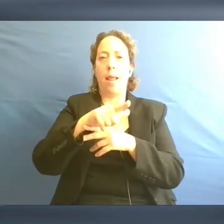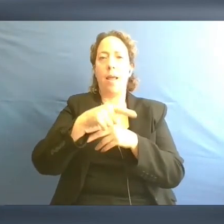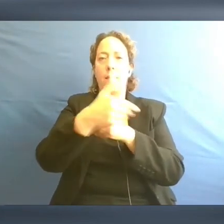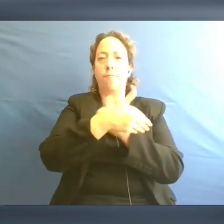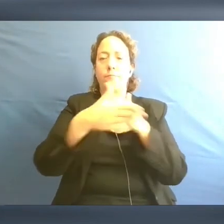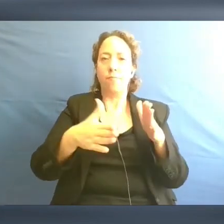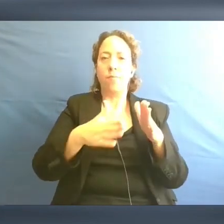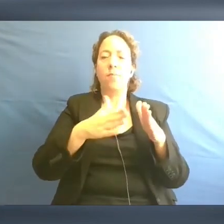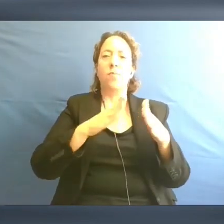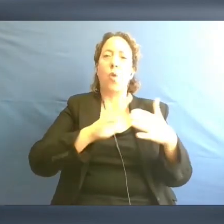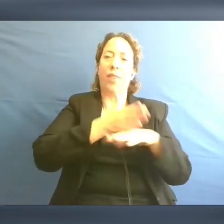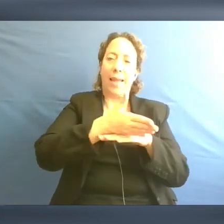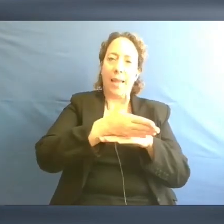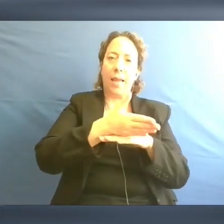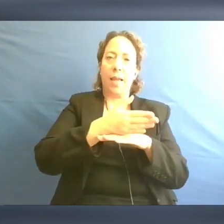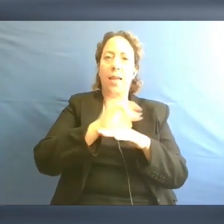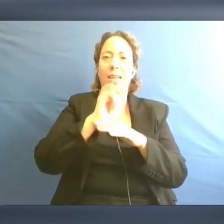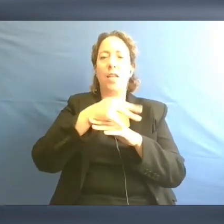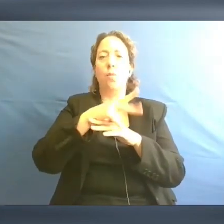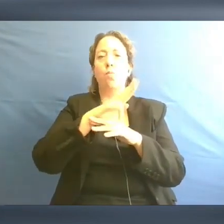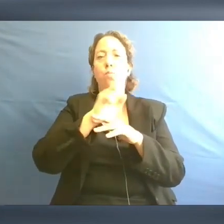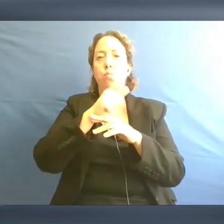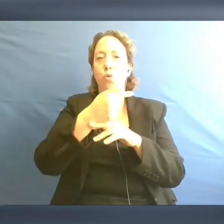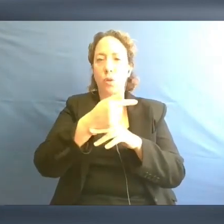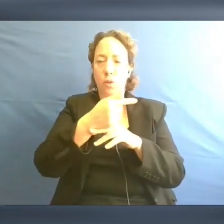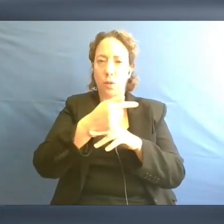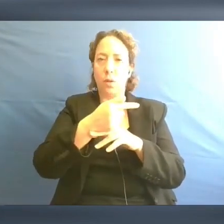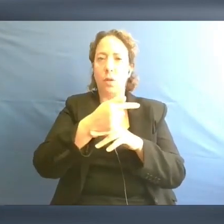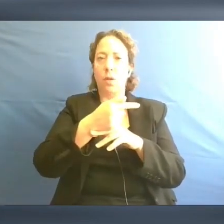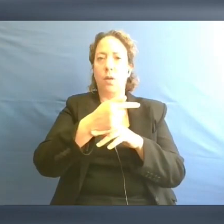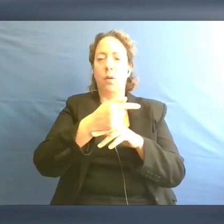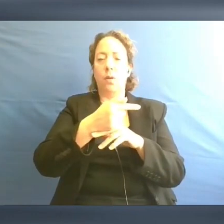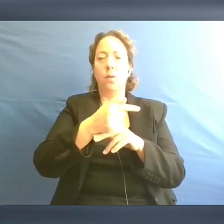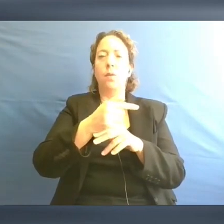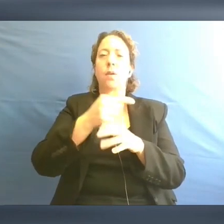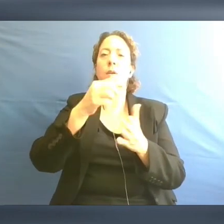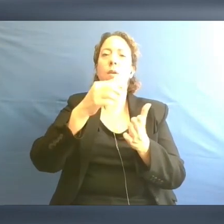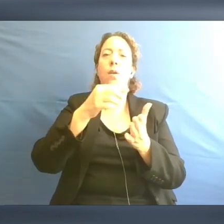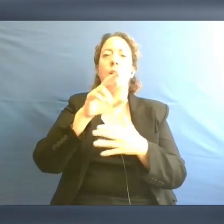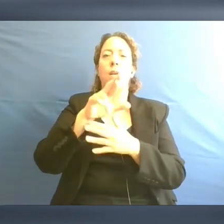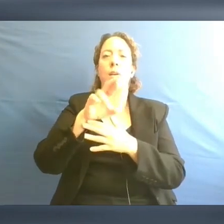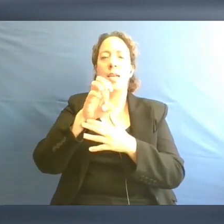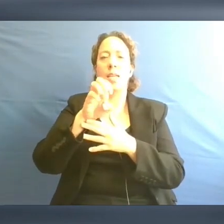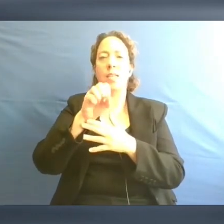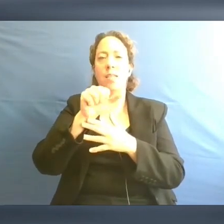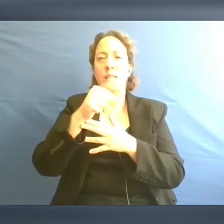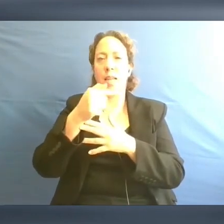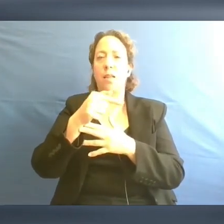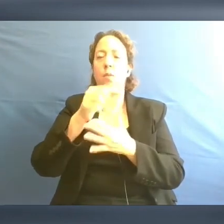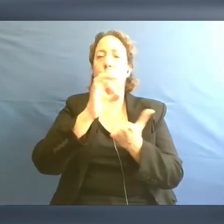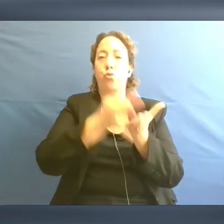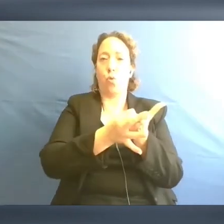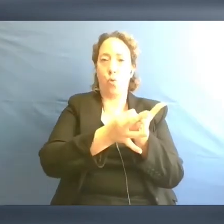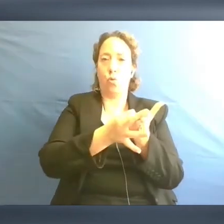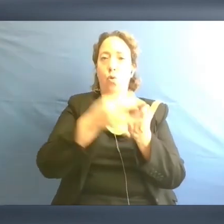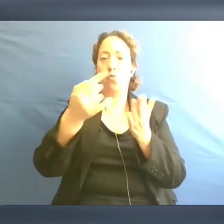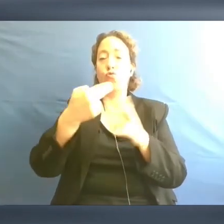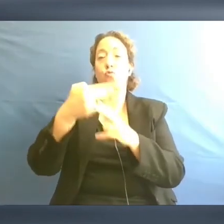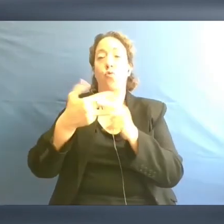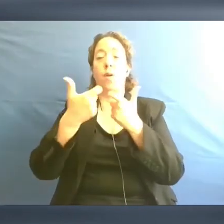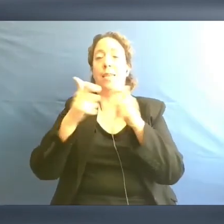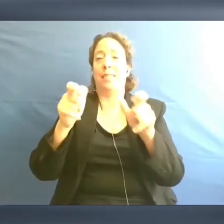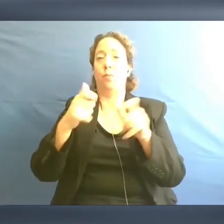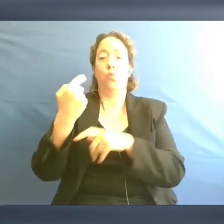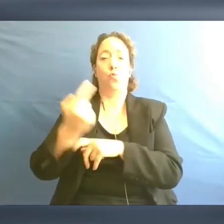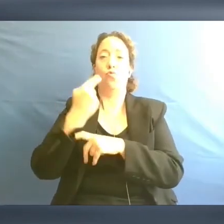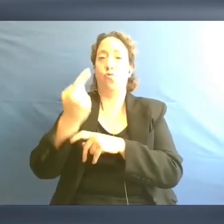input, qui sont soit des submit buttons ou des reset buttons, ont toujours un nom accessible qui est fourni